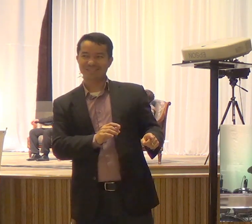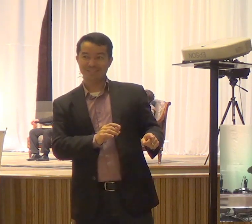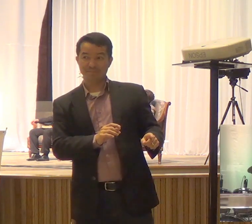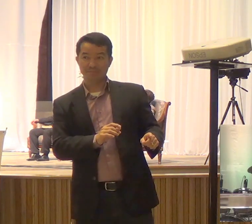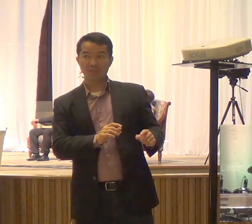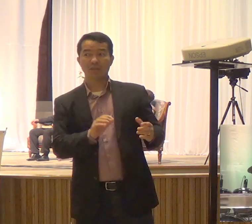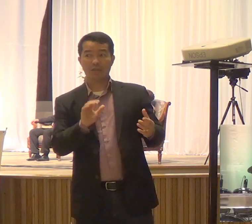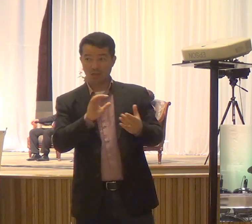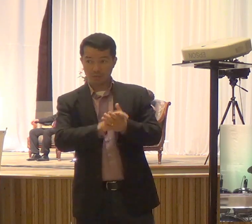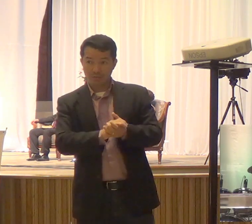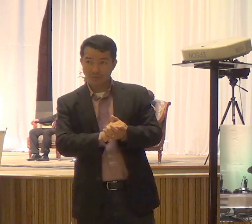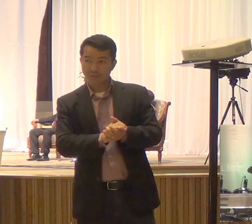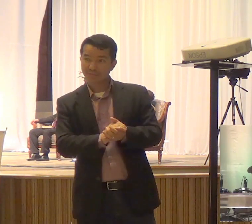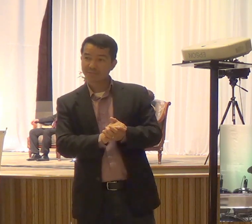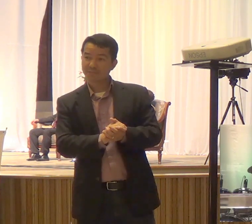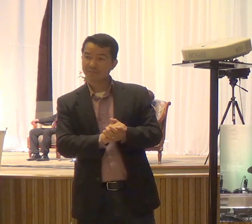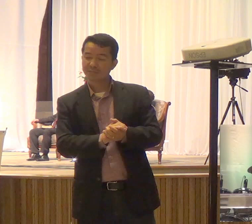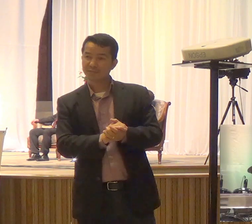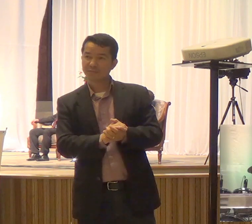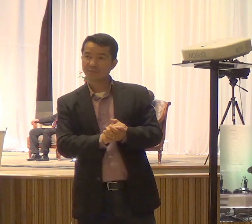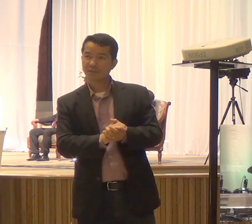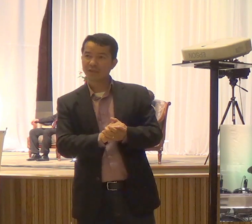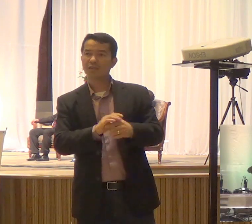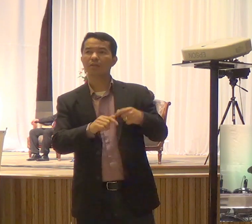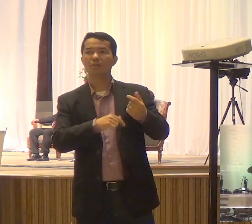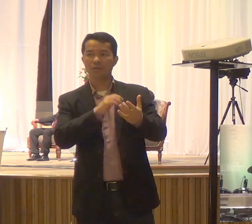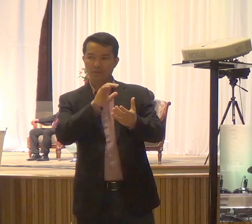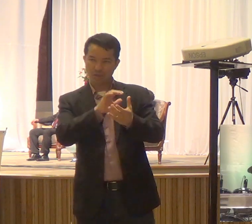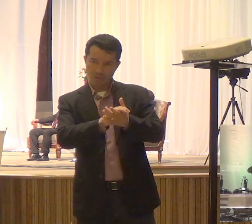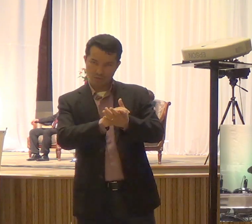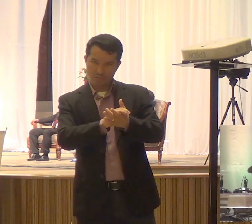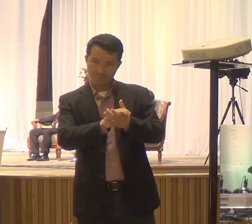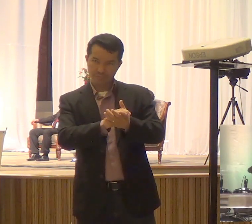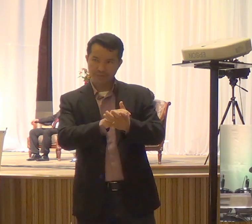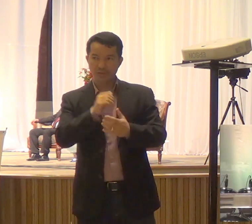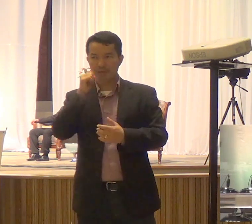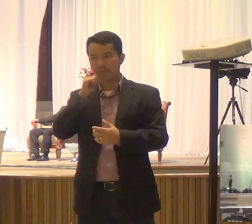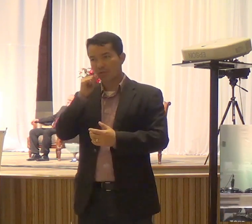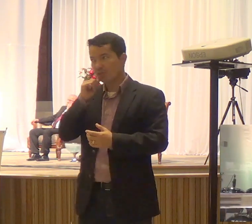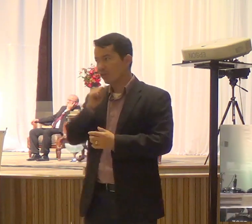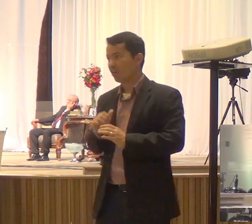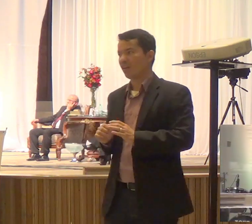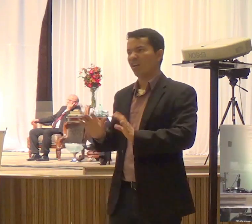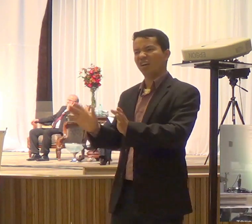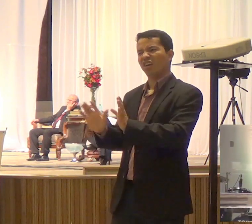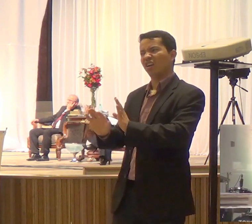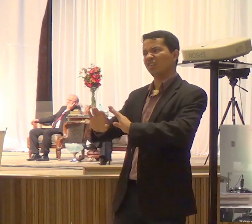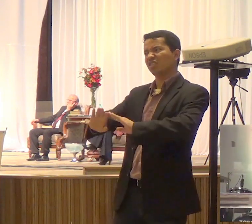e que eles se casam, mas que após o seu casamento aquela mulher resolve se